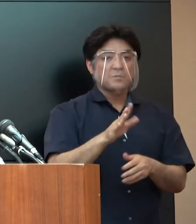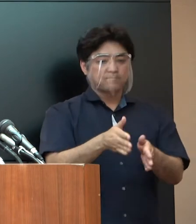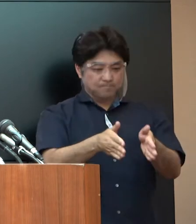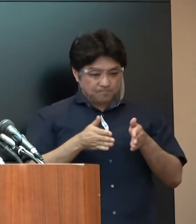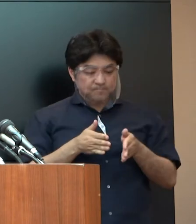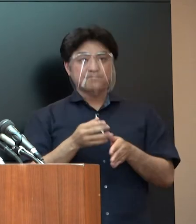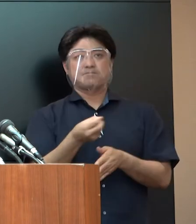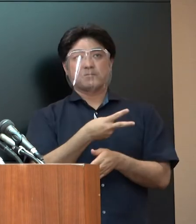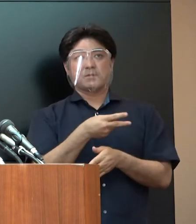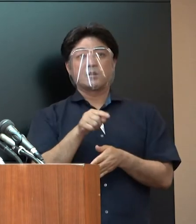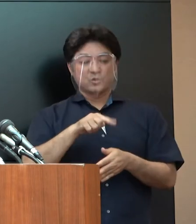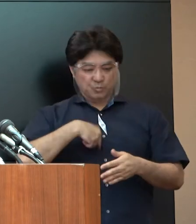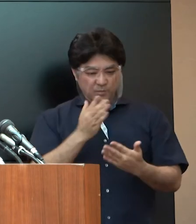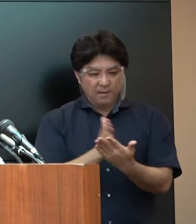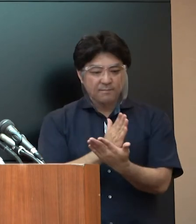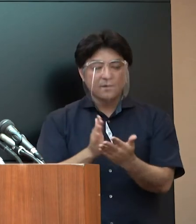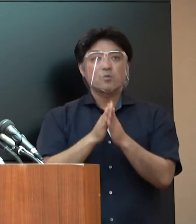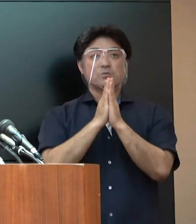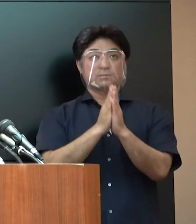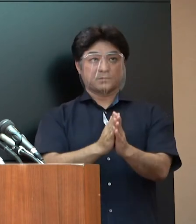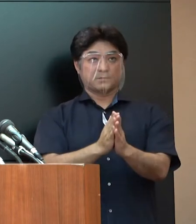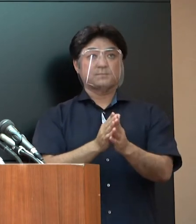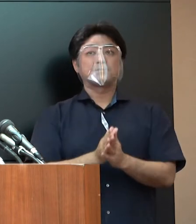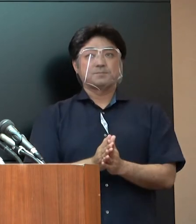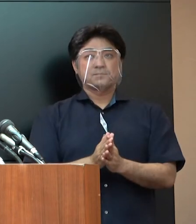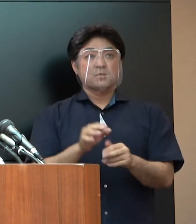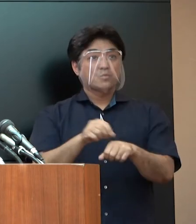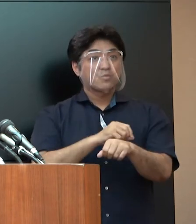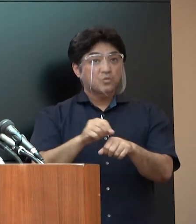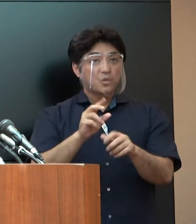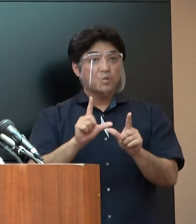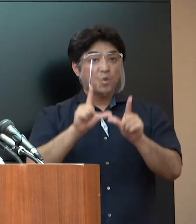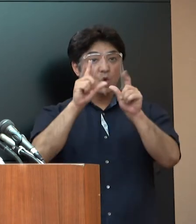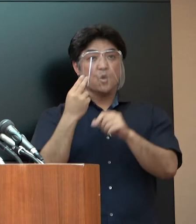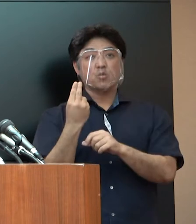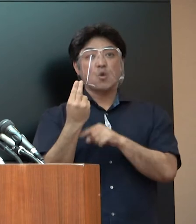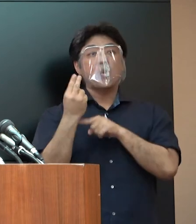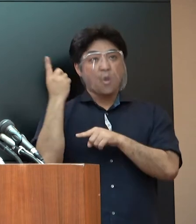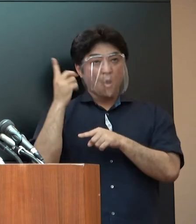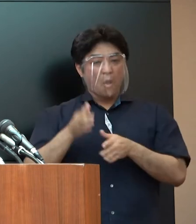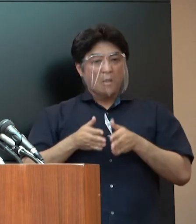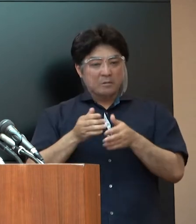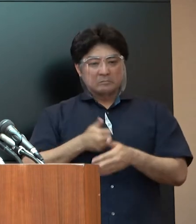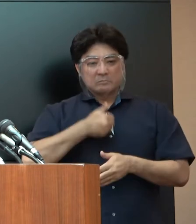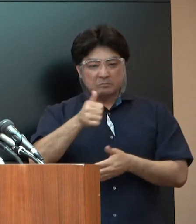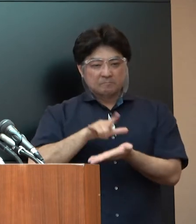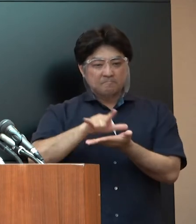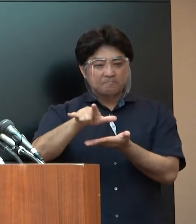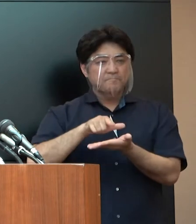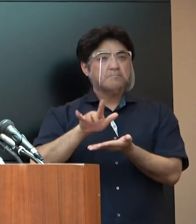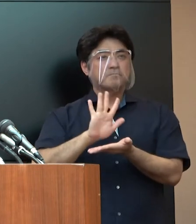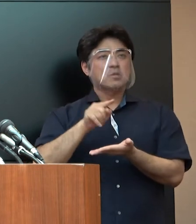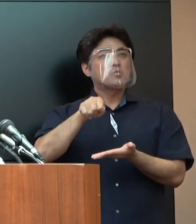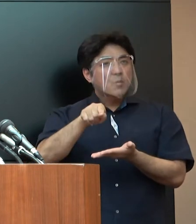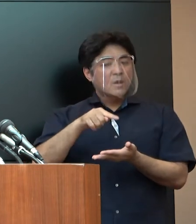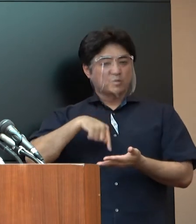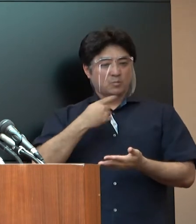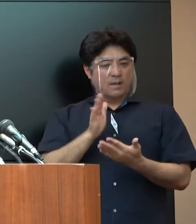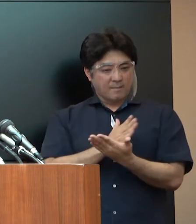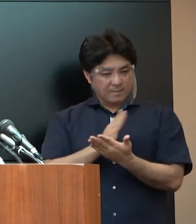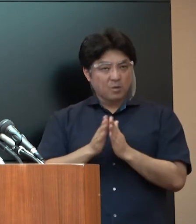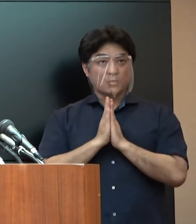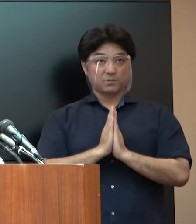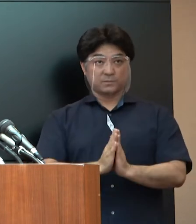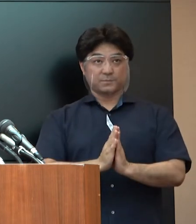ると慎重に判断していただきたいと思います。特に東京都への不要不急の往来はより慎重な判断をお願いいたします